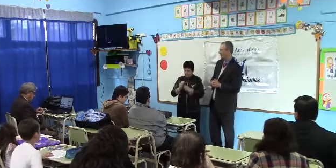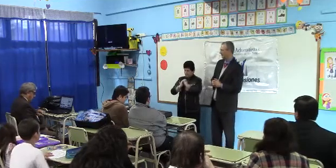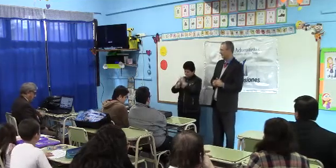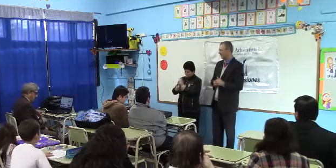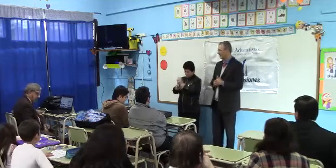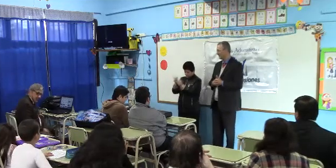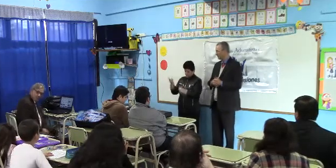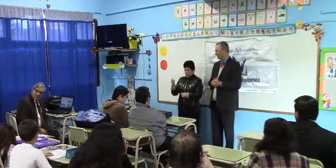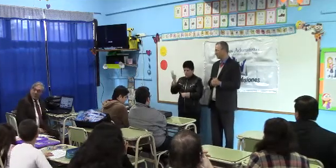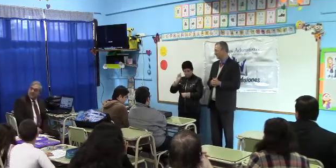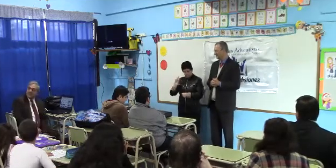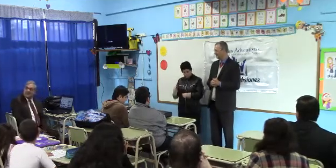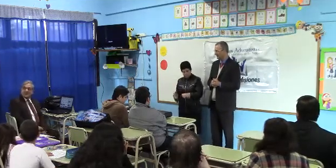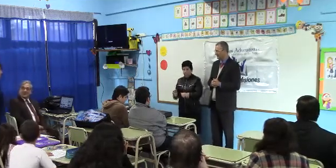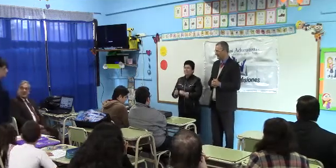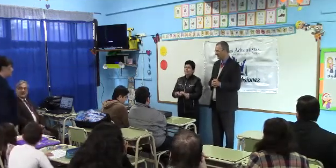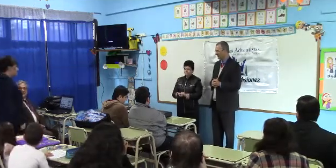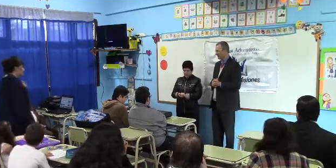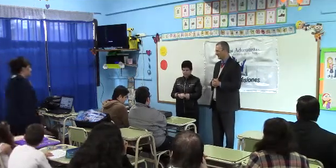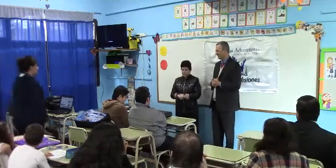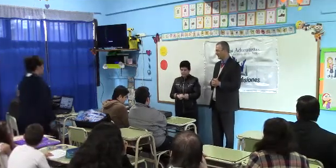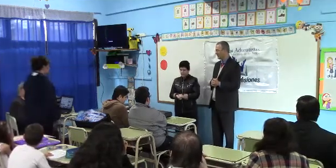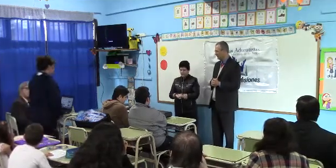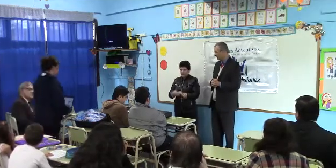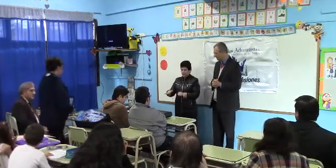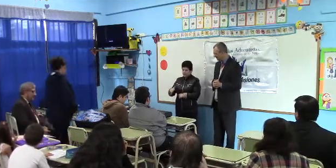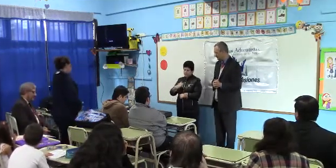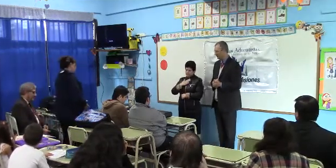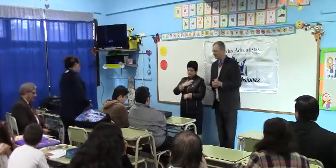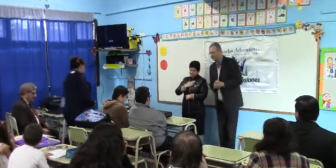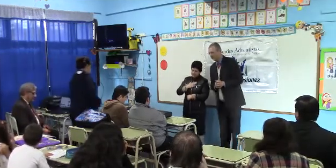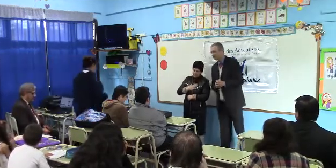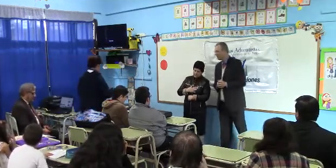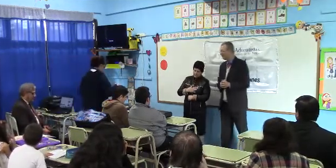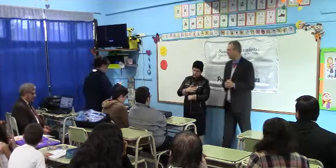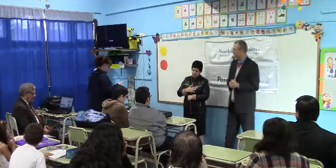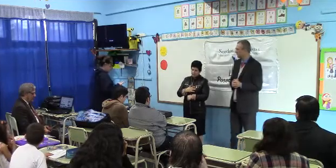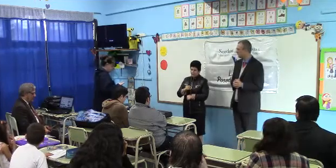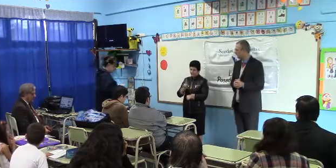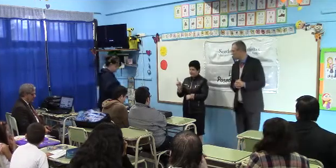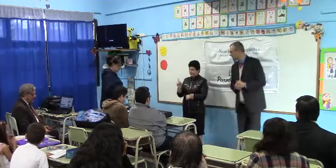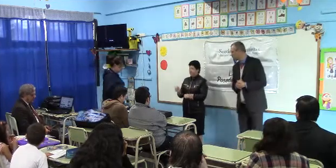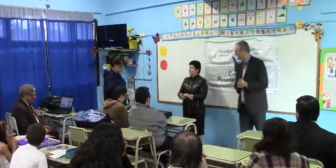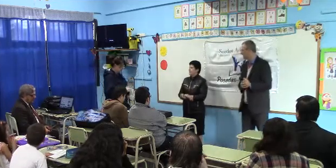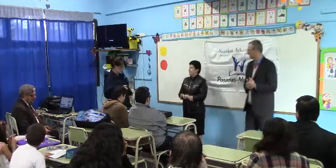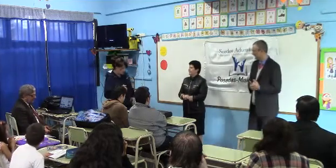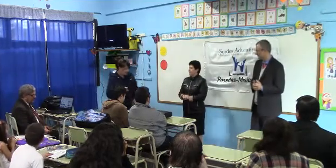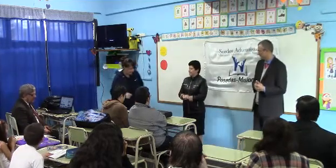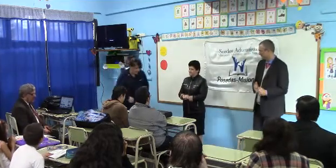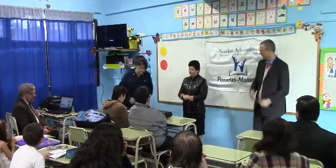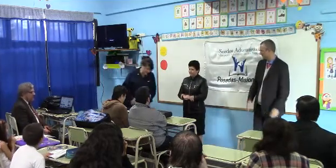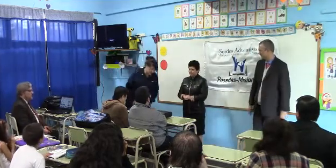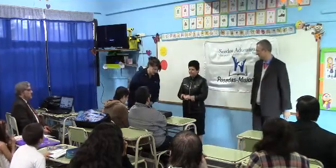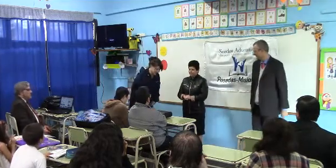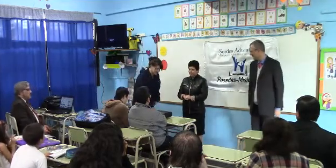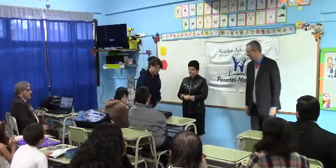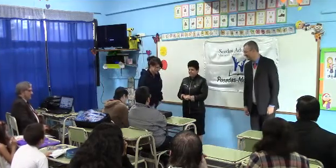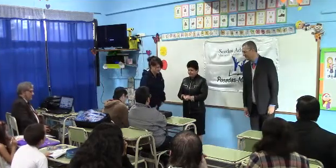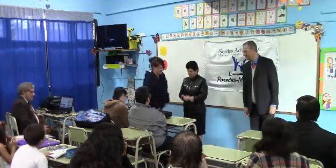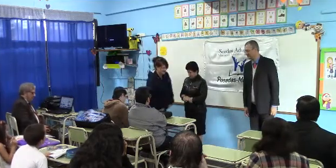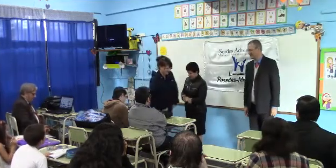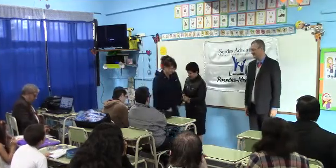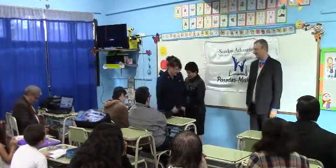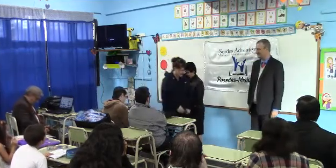en voz? Voy a cerrar espacio porque. Sí, así vamos aprendiendo nosotros. Sí, pero